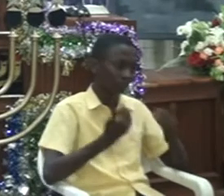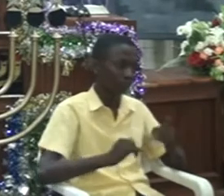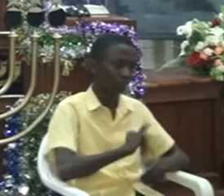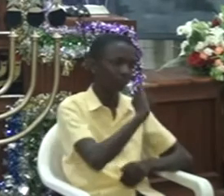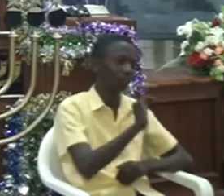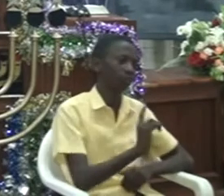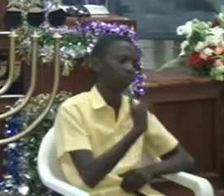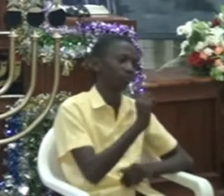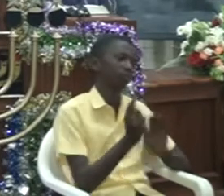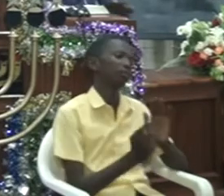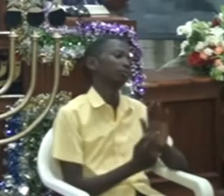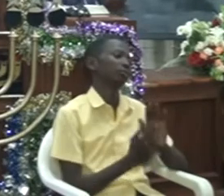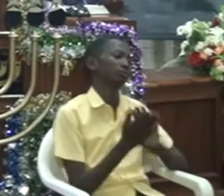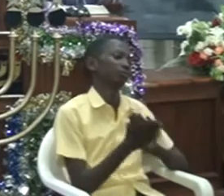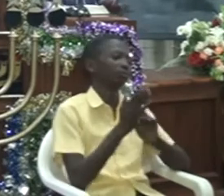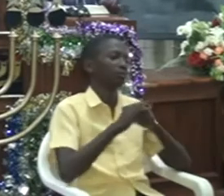sasa nimekuya.